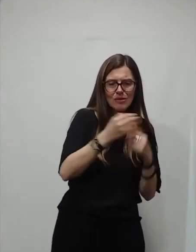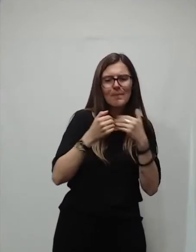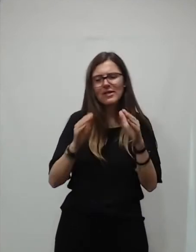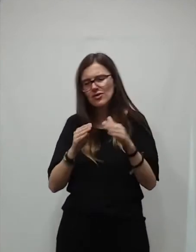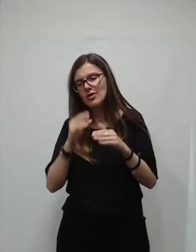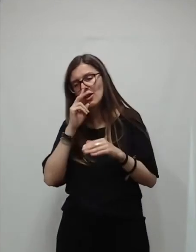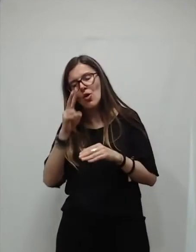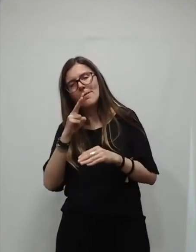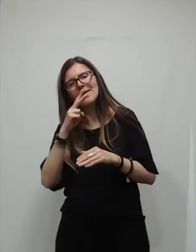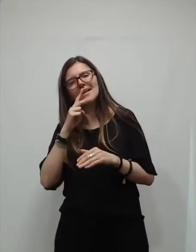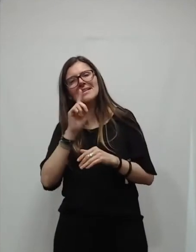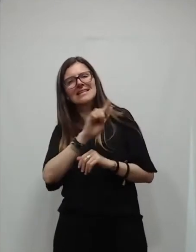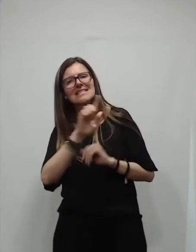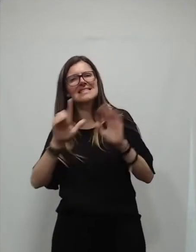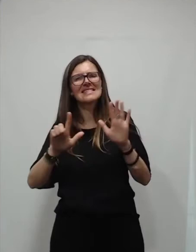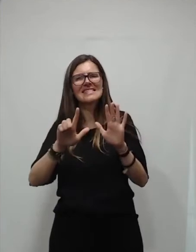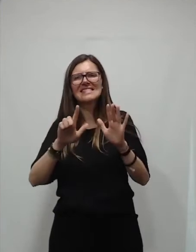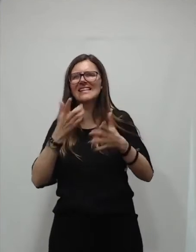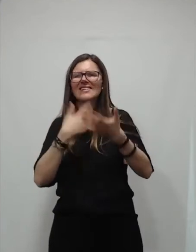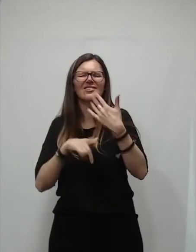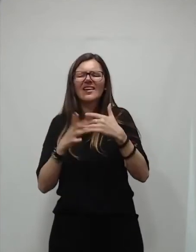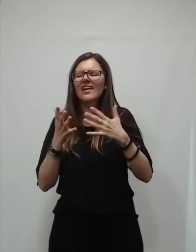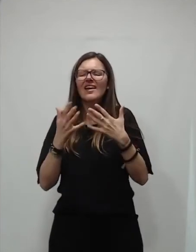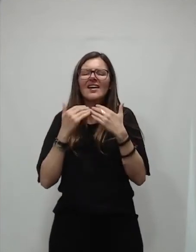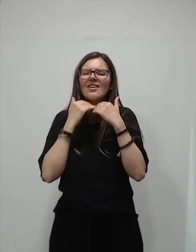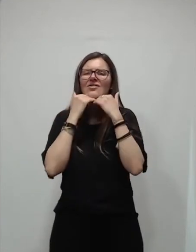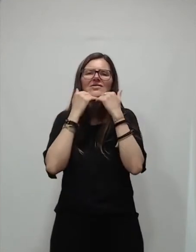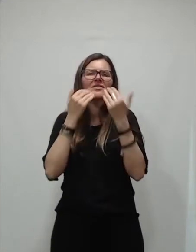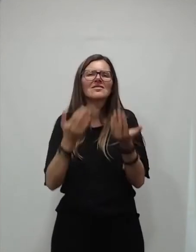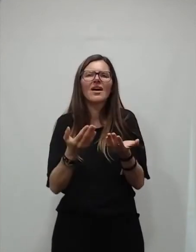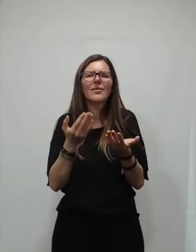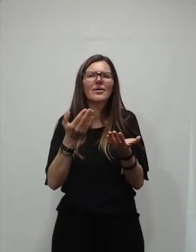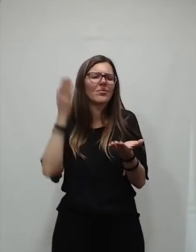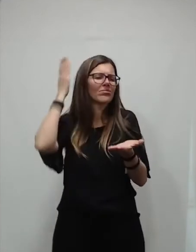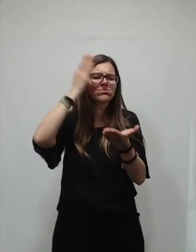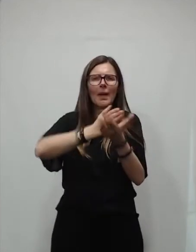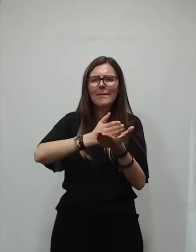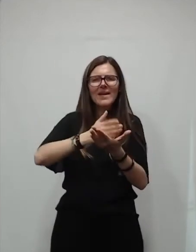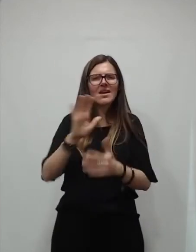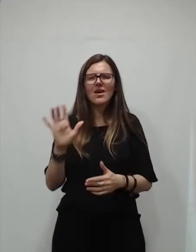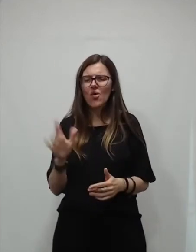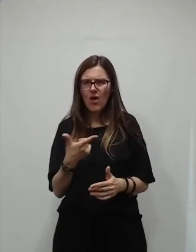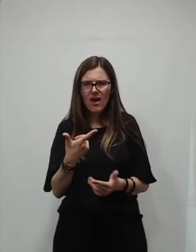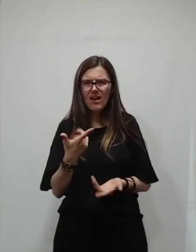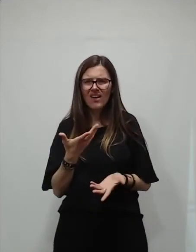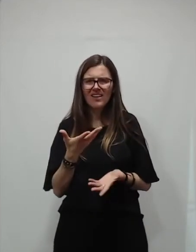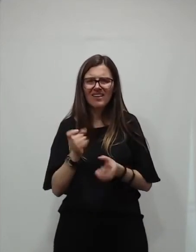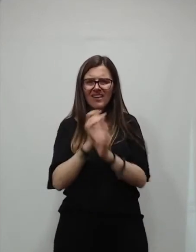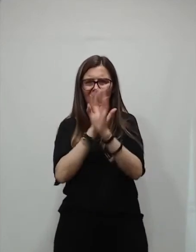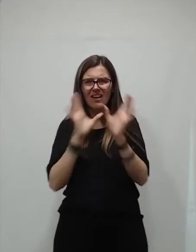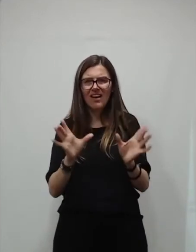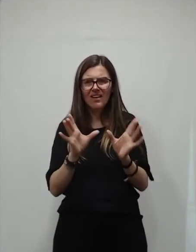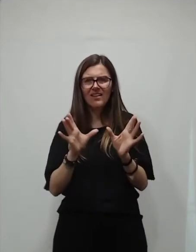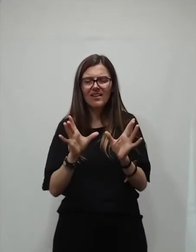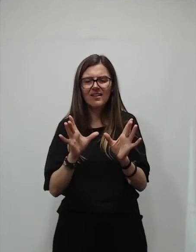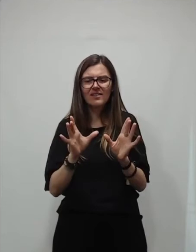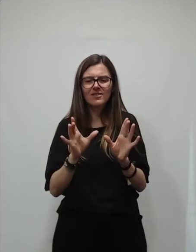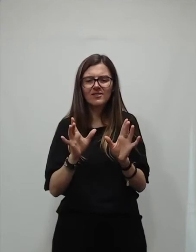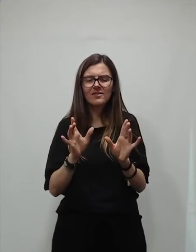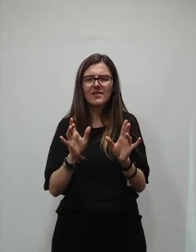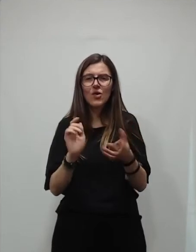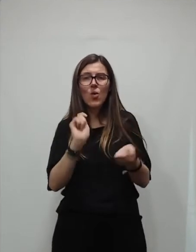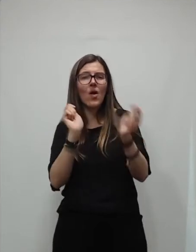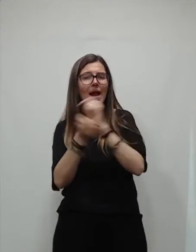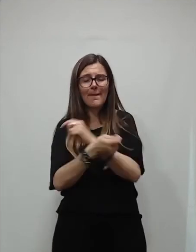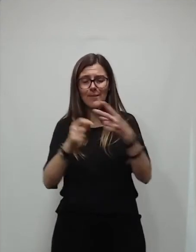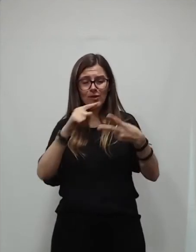Penal anterior. O sea, no hay plena conciencia de esta intersección que podemos estar generando entre lo que es la reforma de la salud mental y la reforma de la justicia